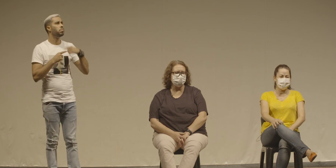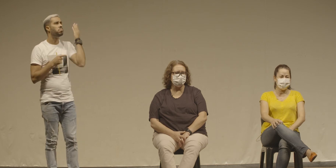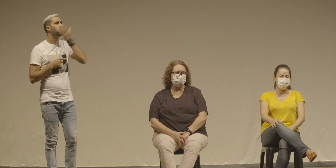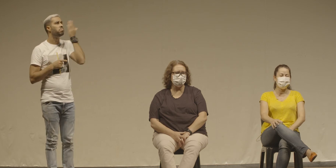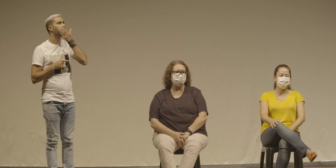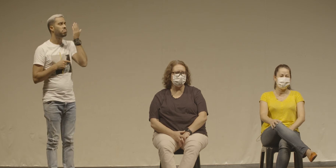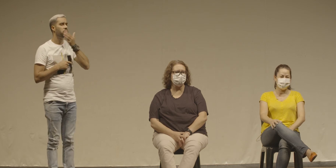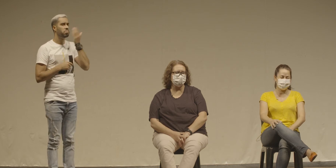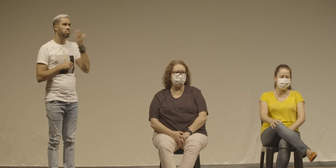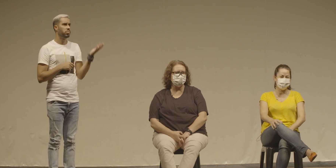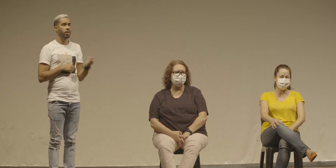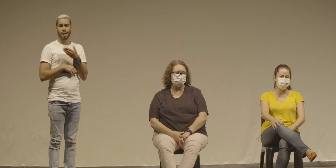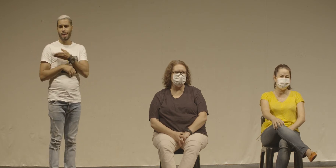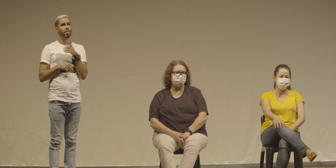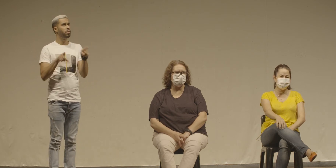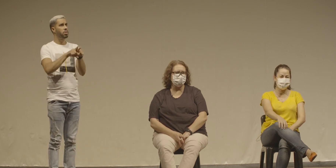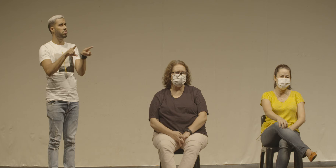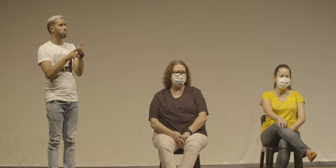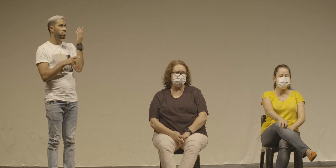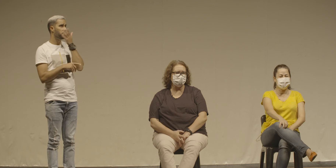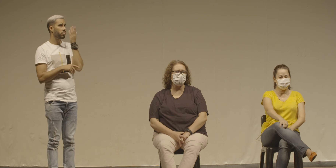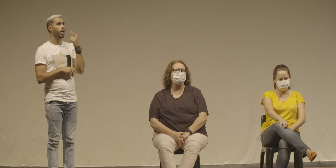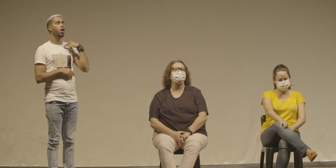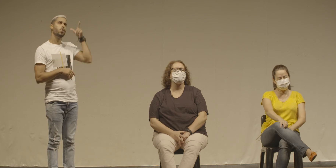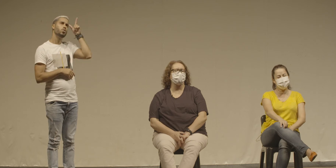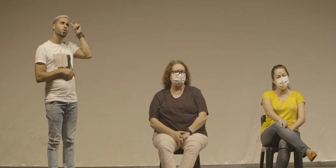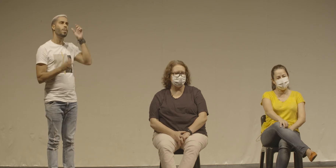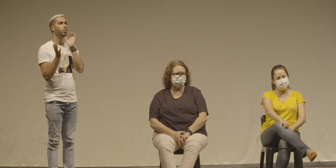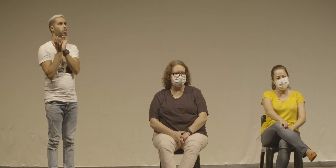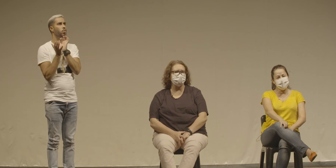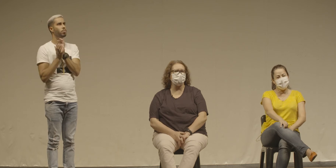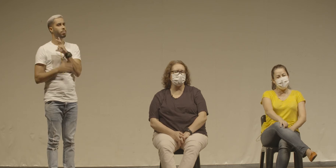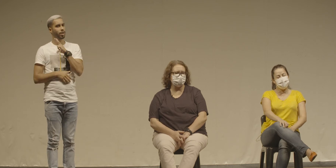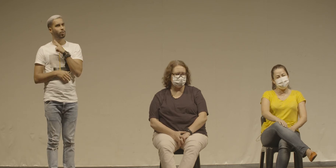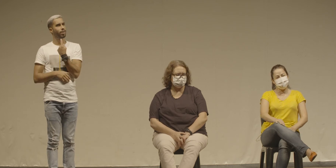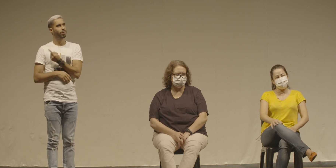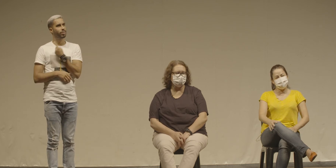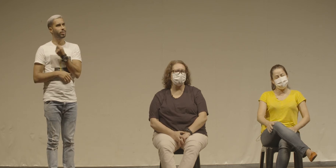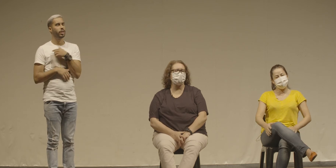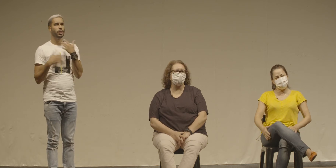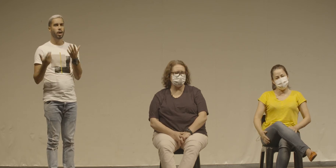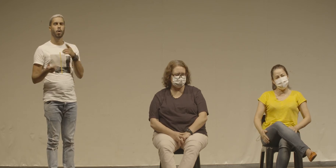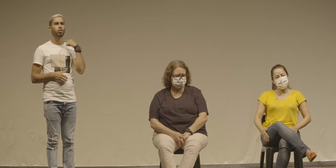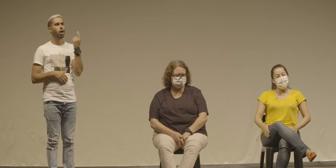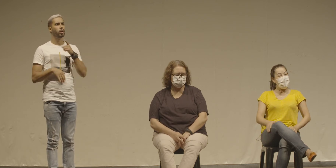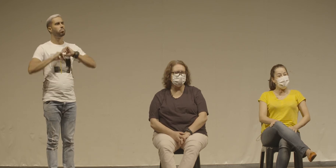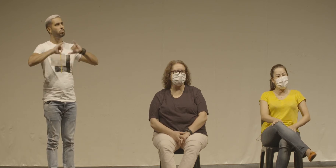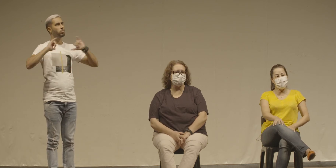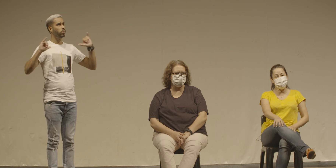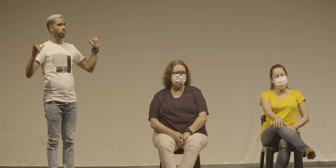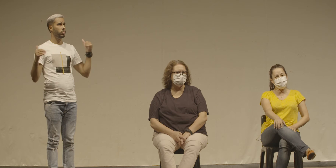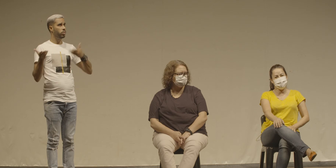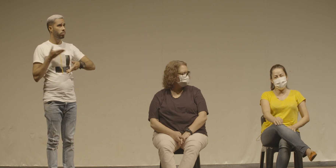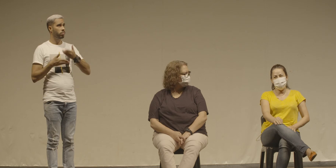Ela também disse que não viu. Então, assim, eu soube através desse grupo restrito que a gente tem. Então, a gente faz a divulgação da gente e, assim, vai passando. É